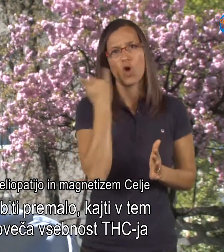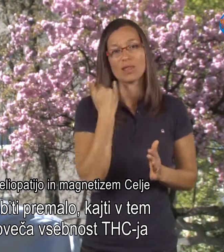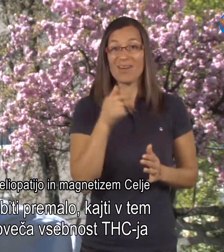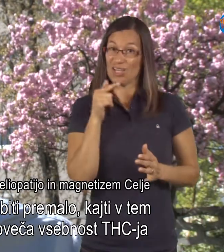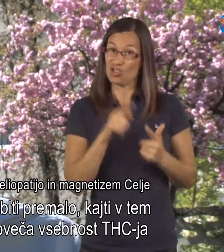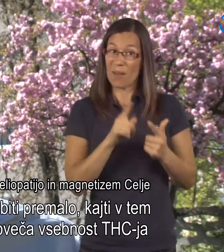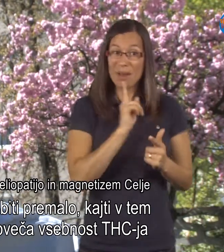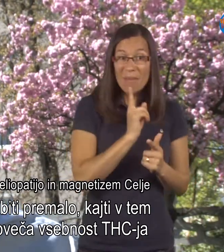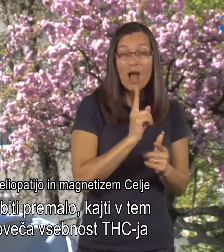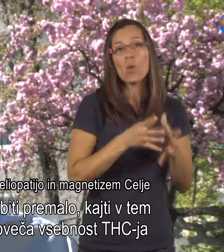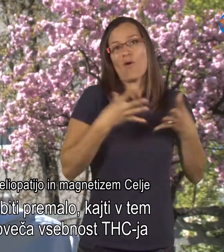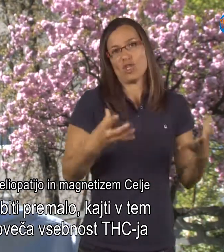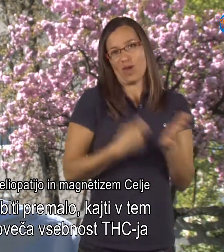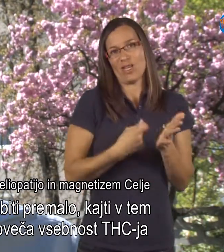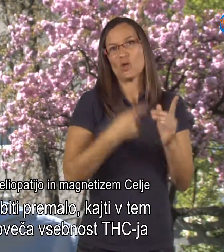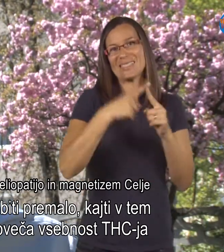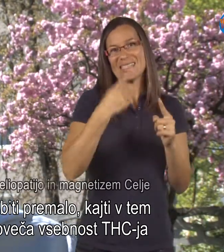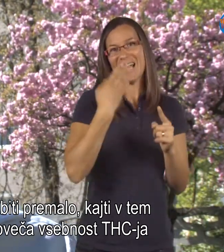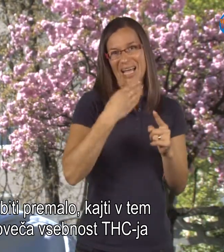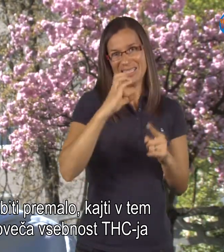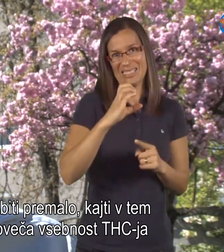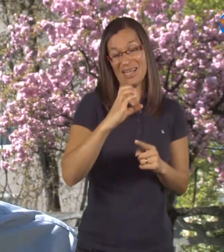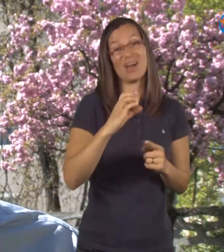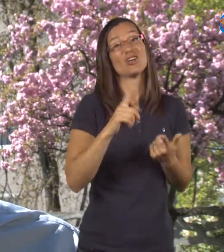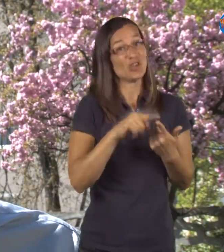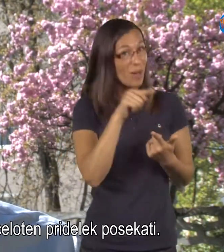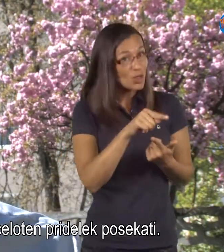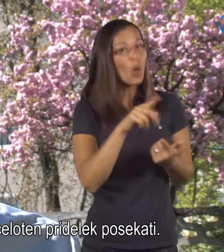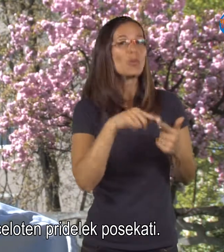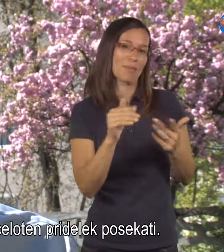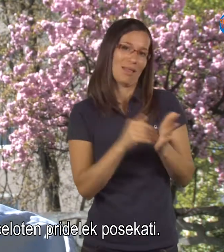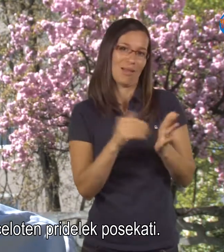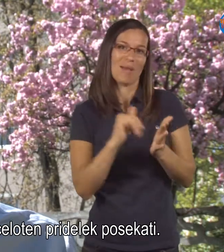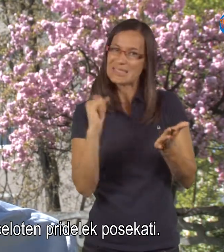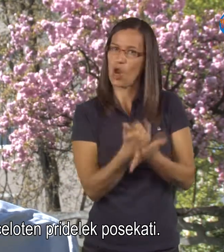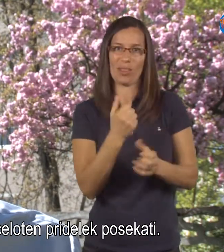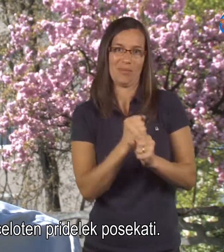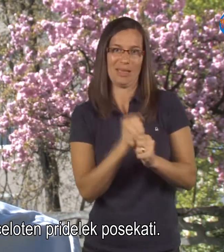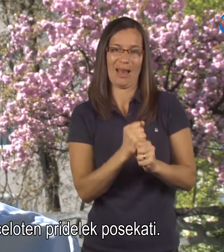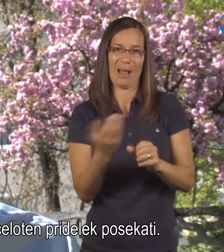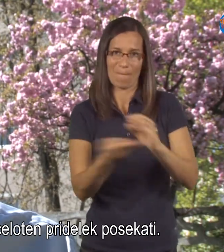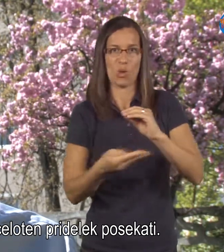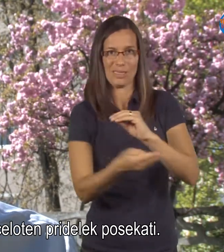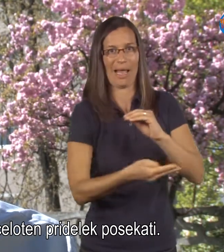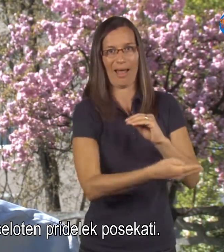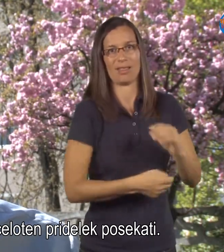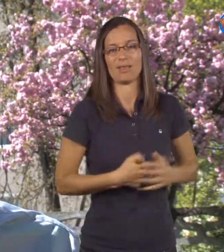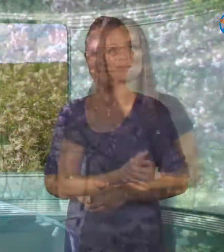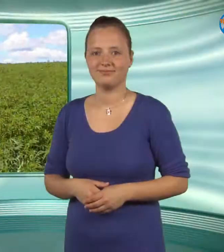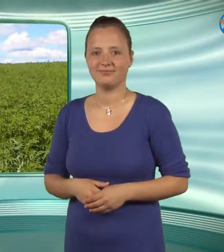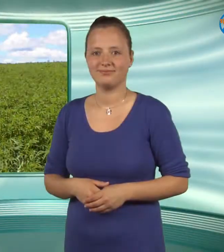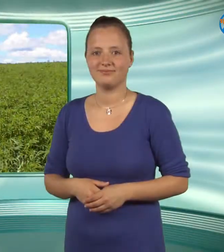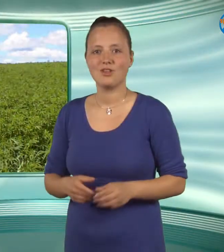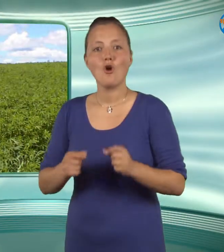premalo, saj v tem primeru poveča vrednost THC-ja, kar pa pripelje do tega, da je potrebno celoten pridelek posekati.